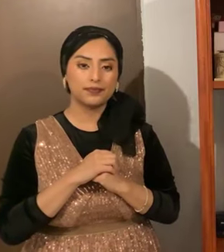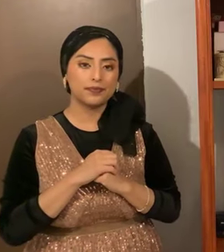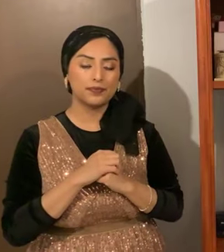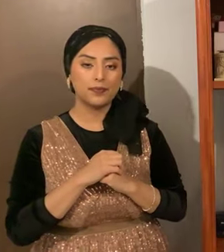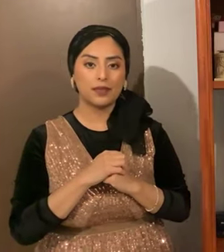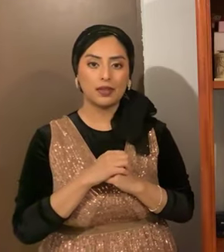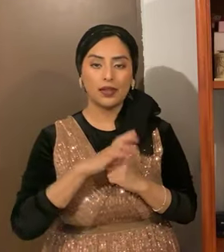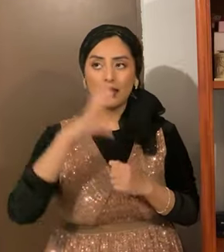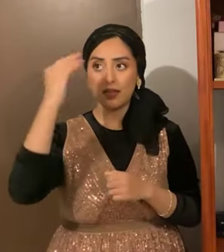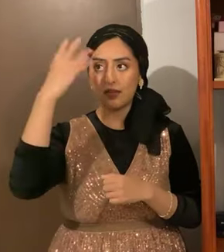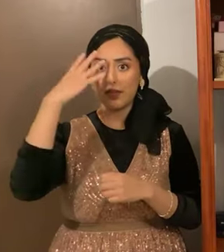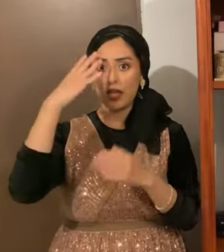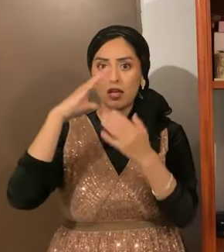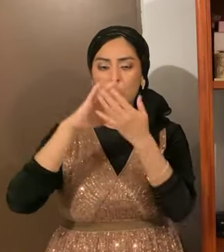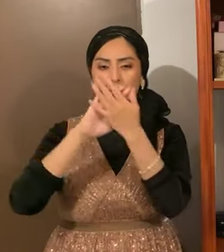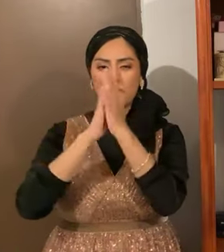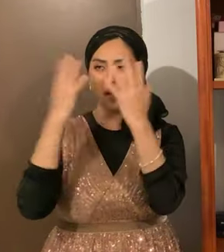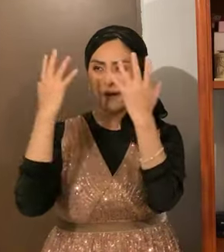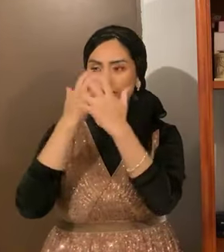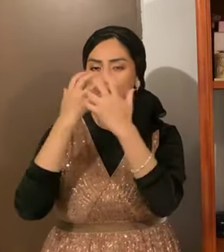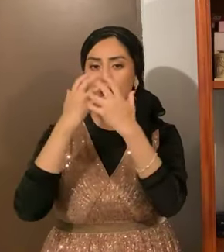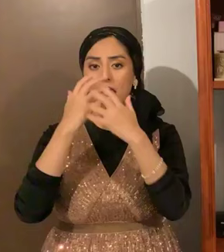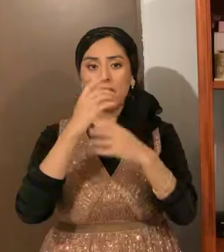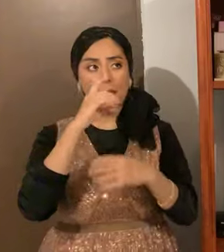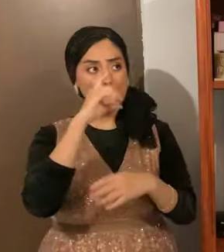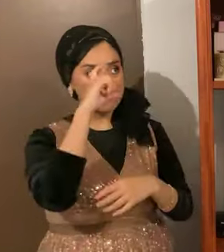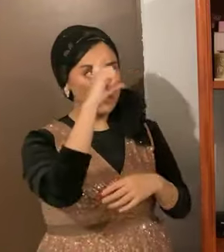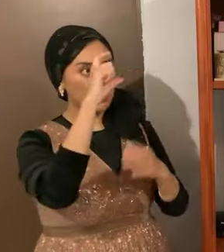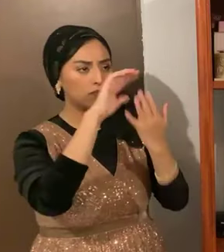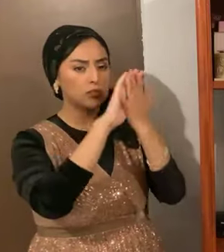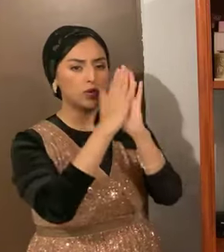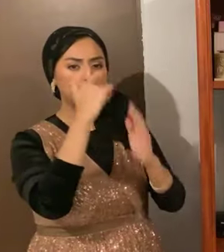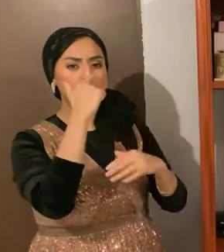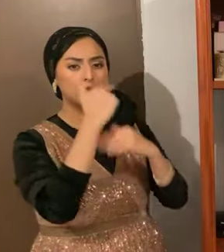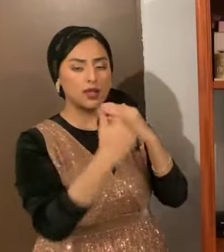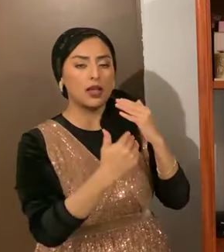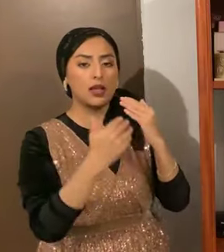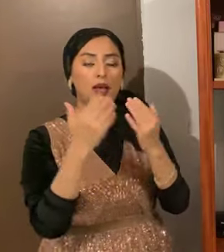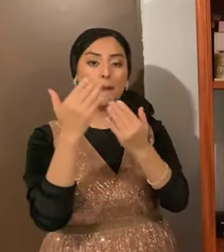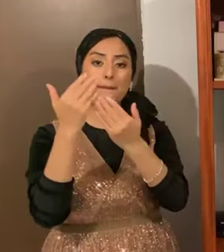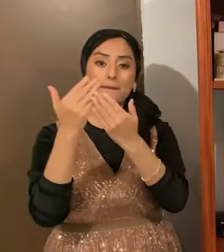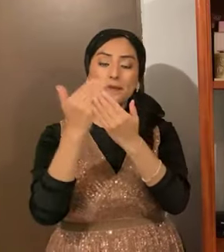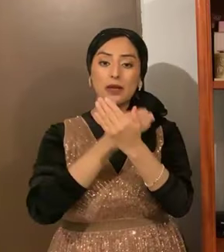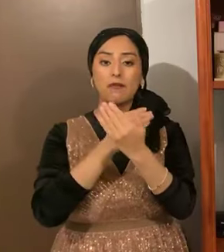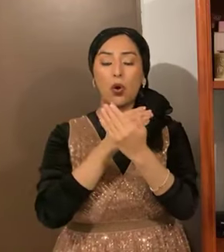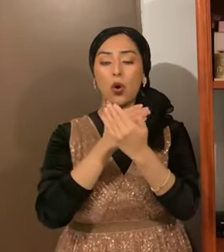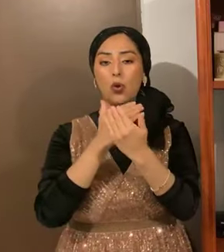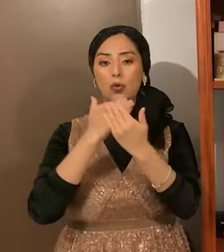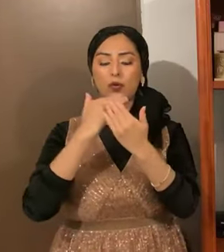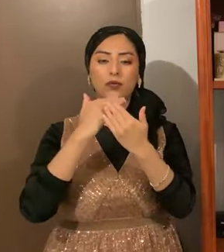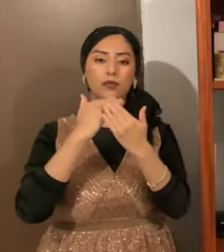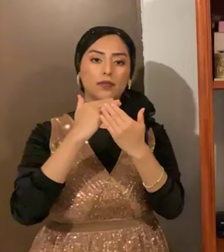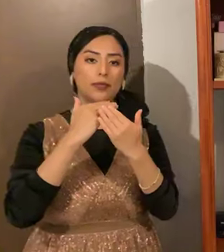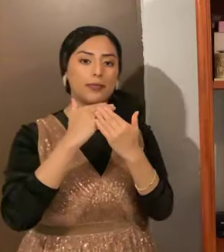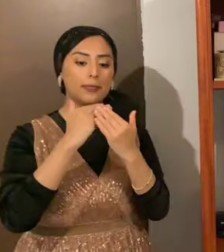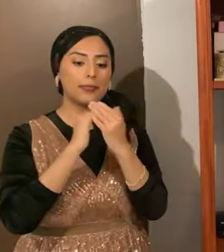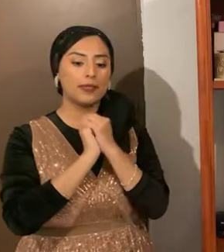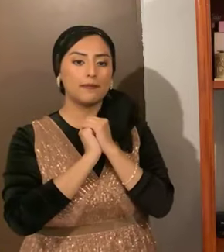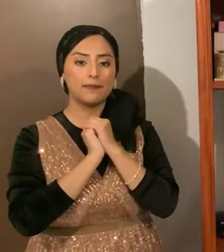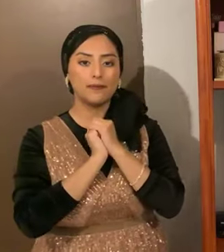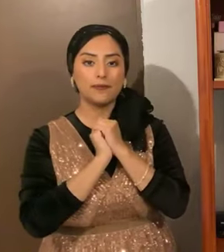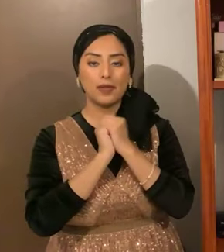el sol se convertirá en tinieblas y la luna en sangre. Antes, subrayen ese antes,